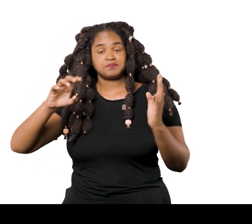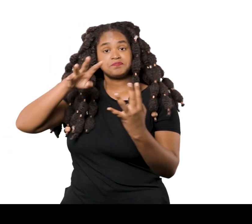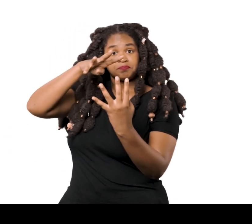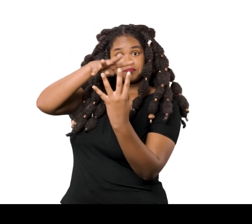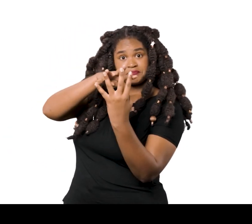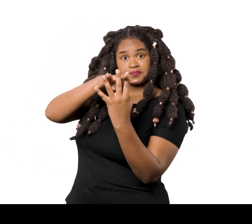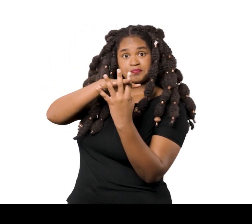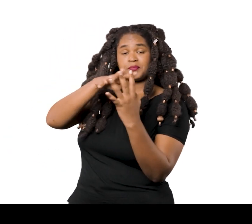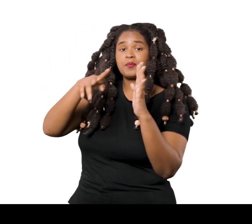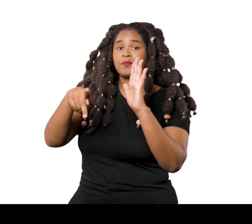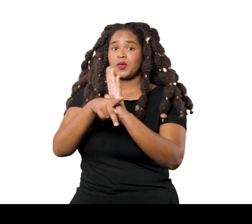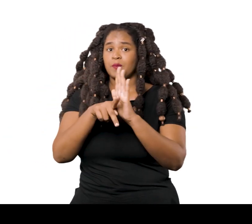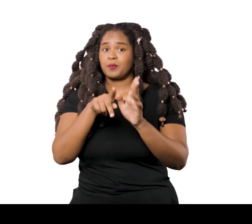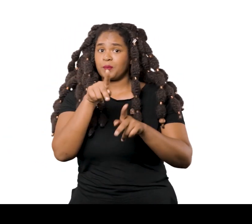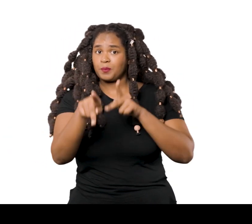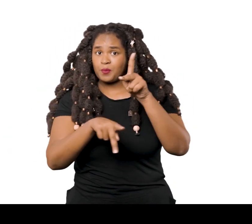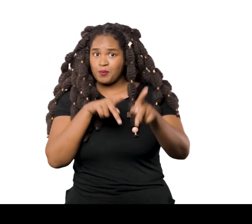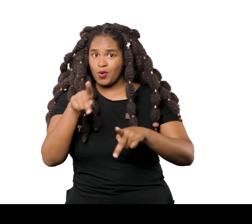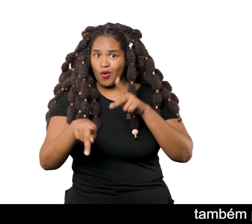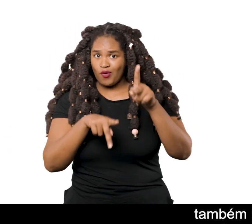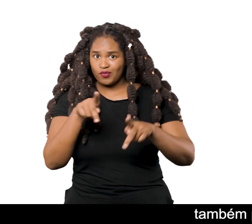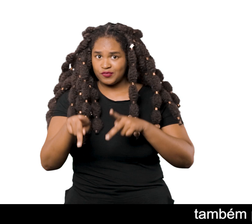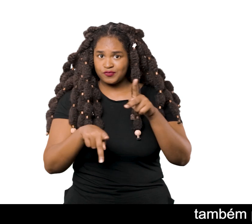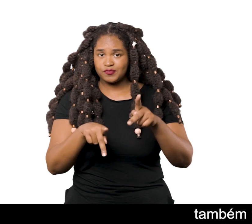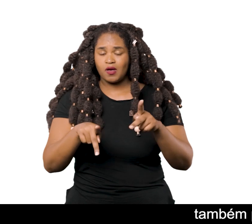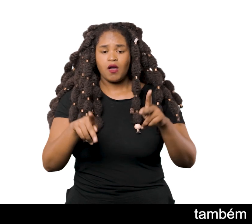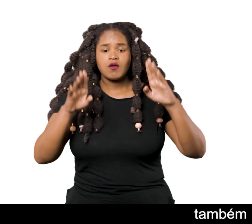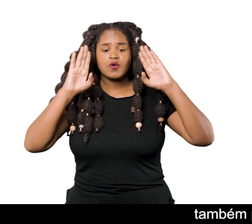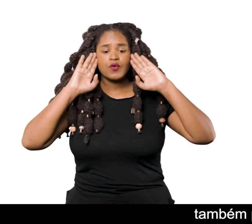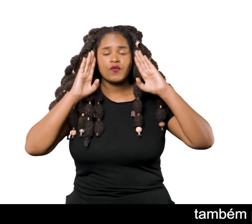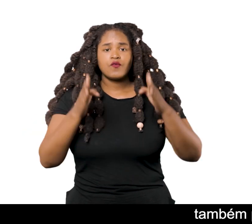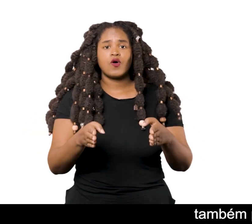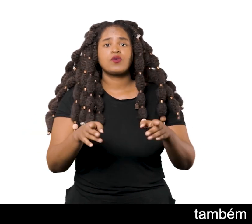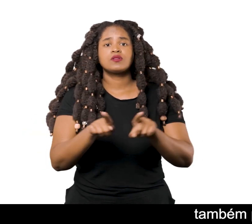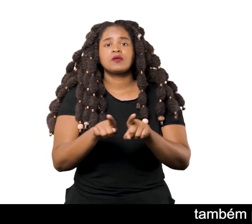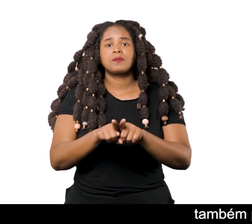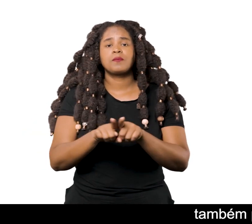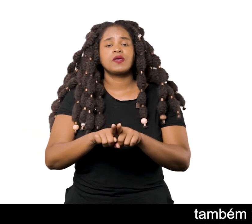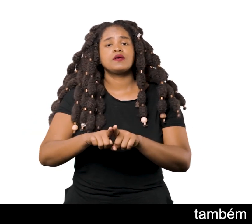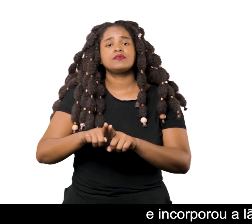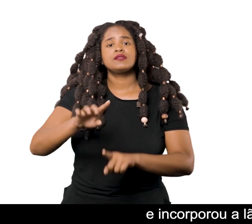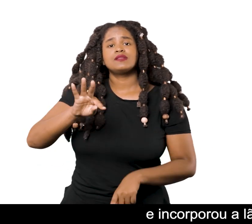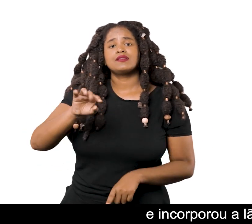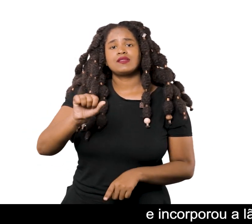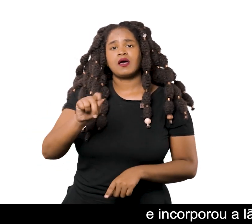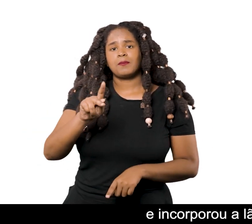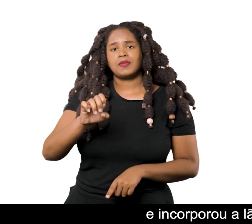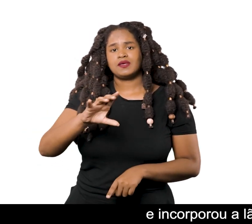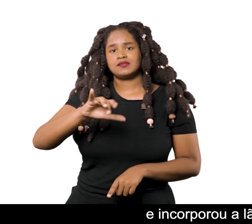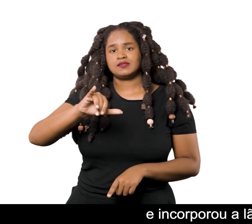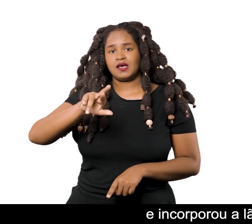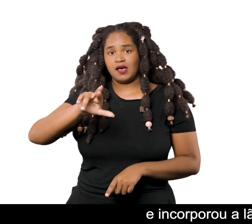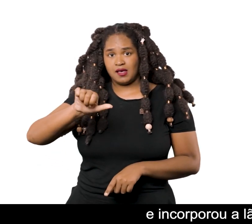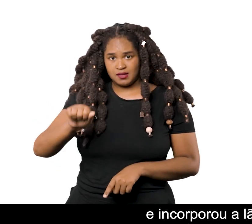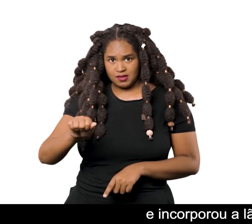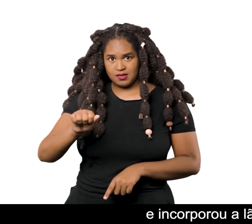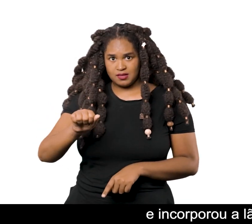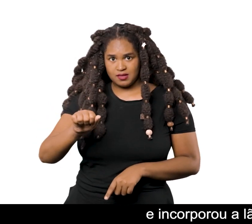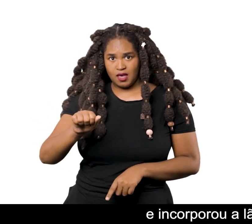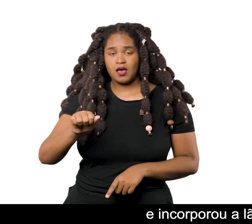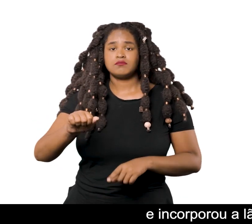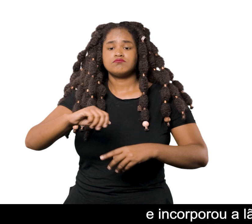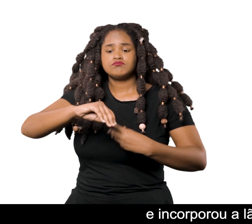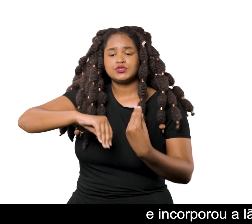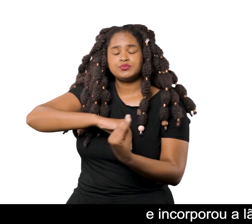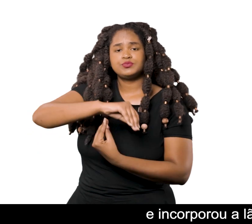navarro, concentrada na produção de mantos, também passou a se dedicar à tapeçaria e incorporou a lã